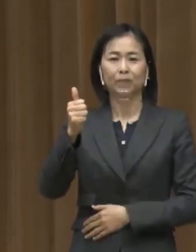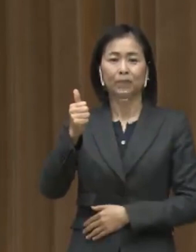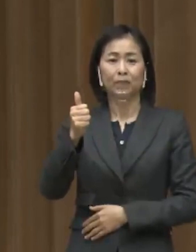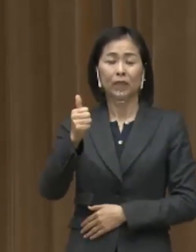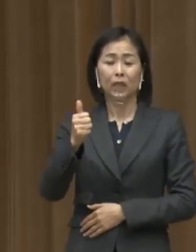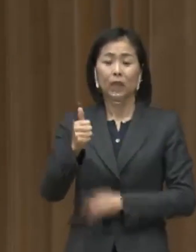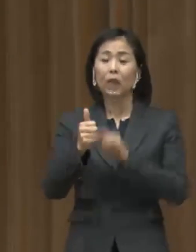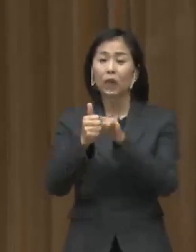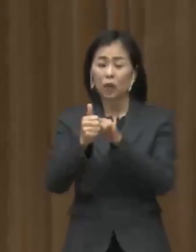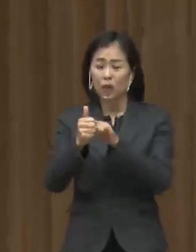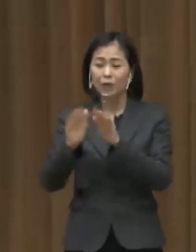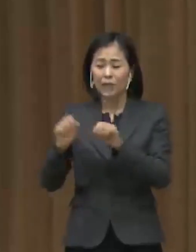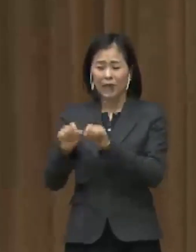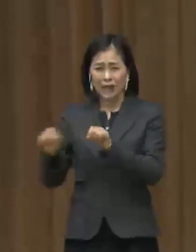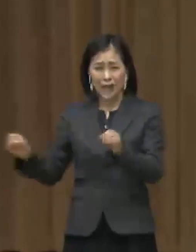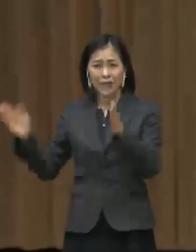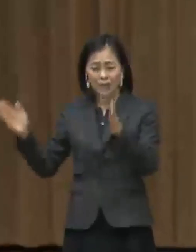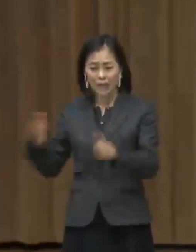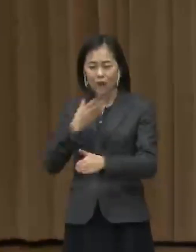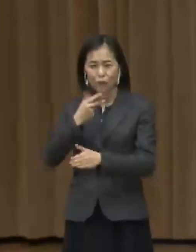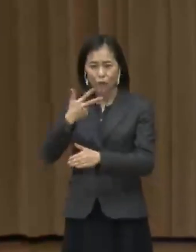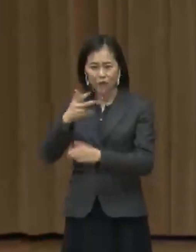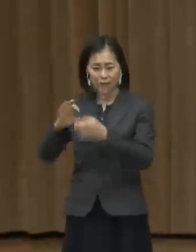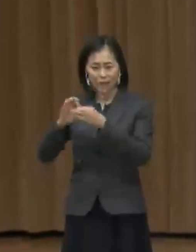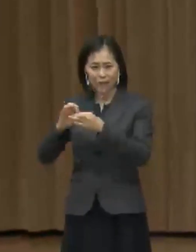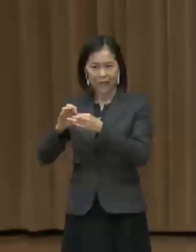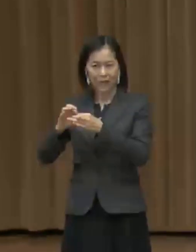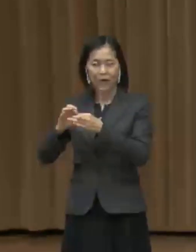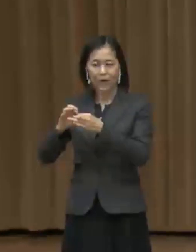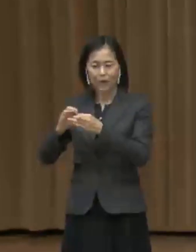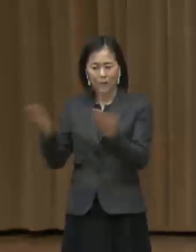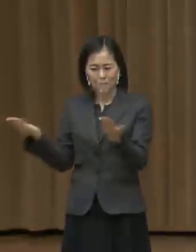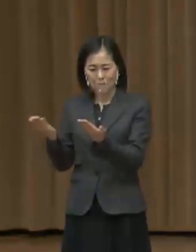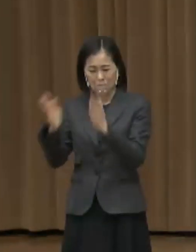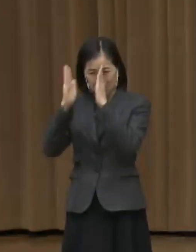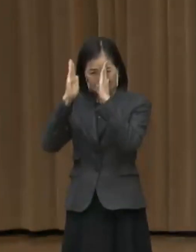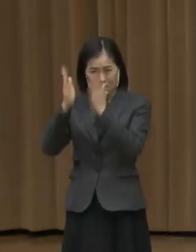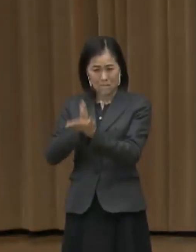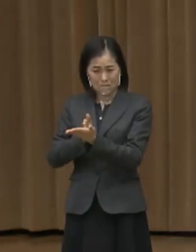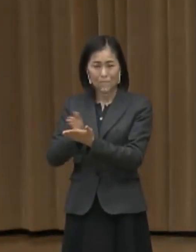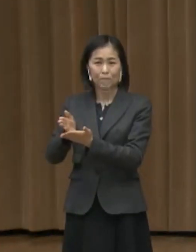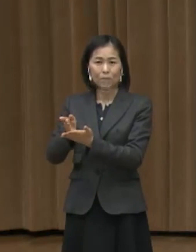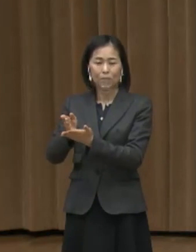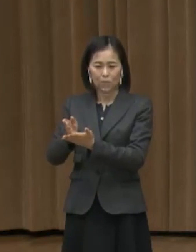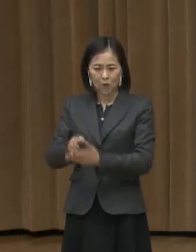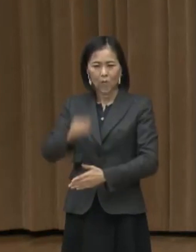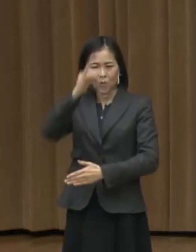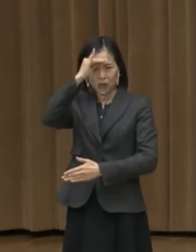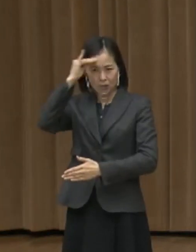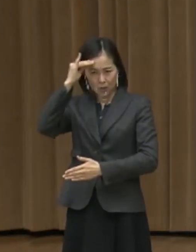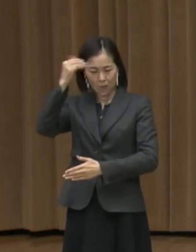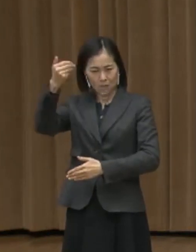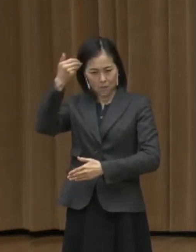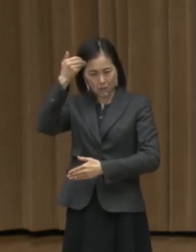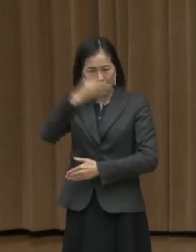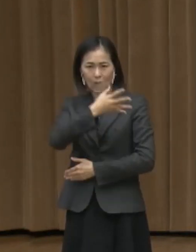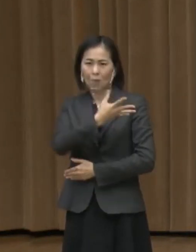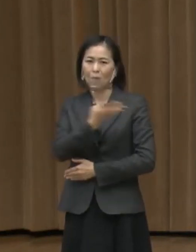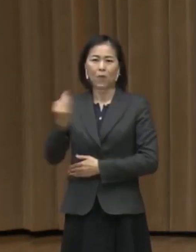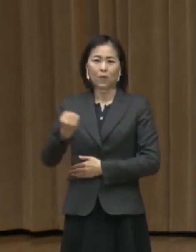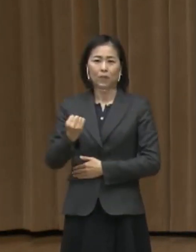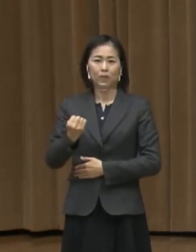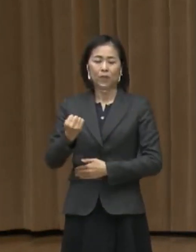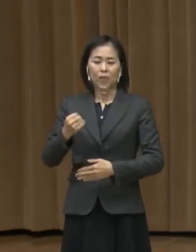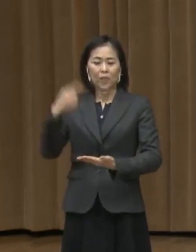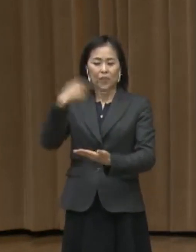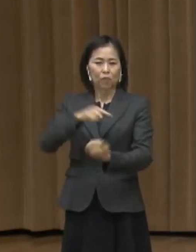長年福祉部門を歩んできた専門家であり、その知見は豊富で指導力にも長け、高齢者施設